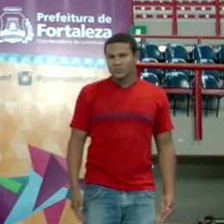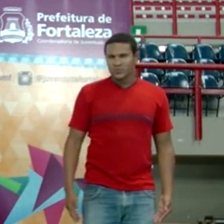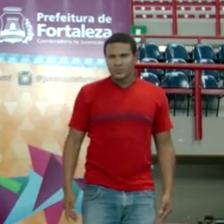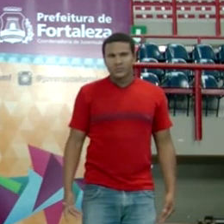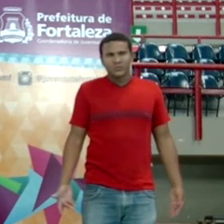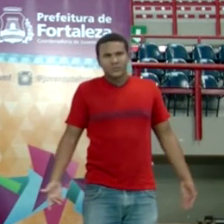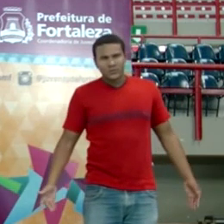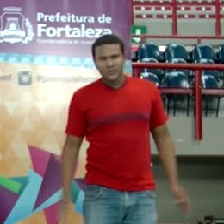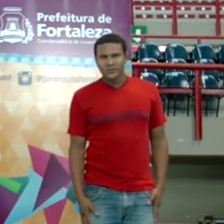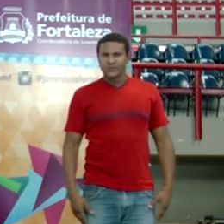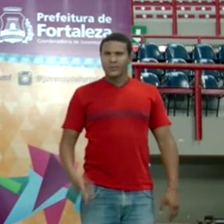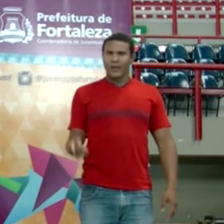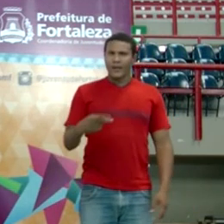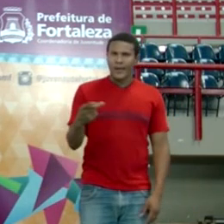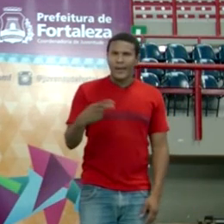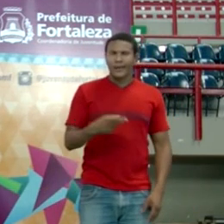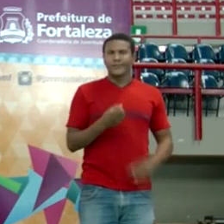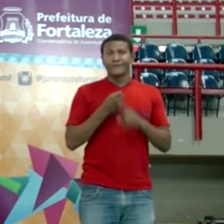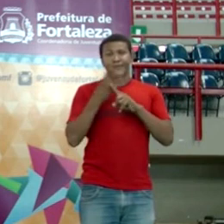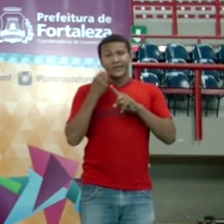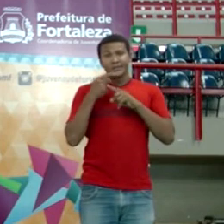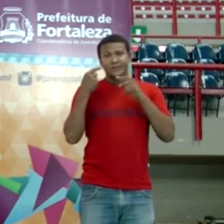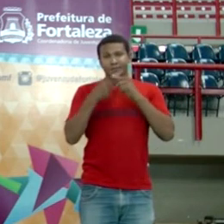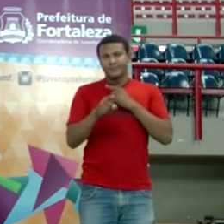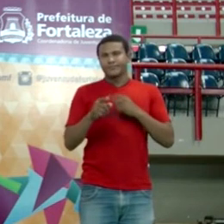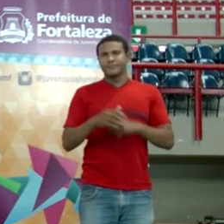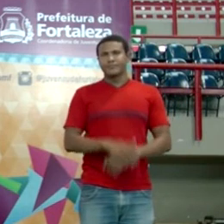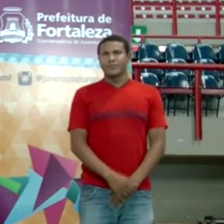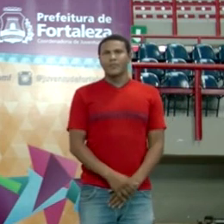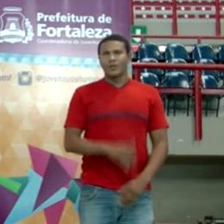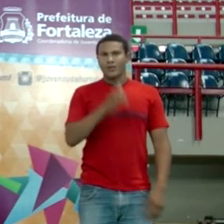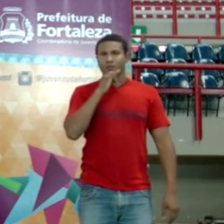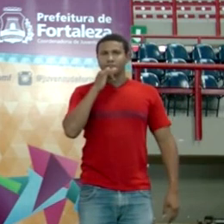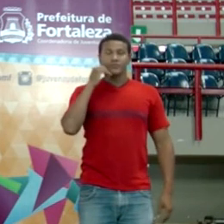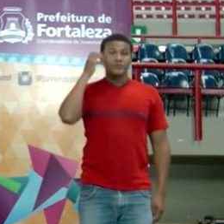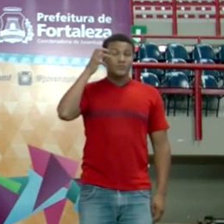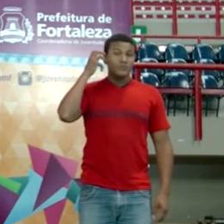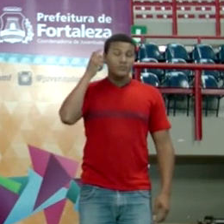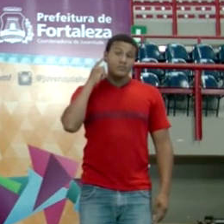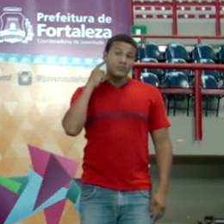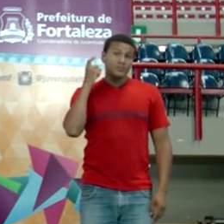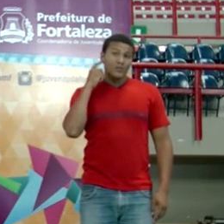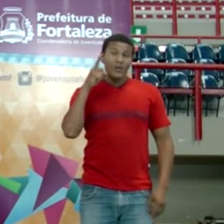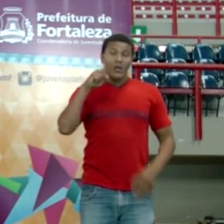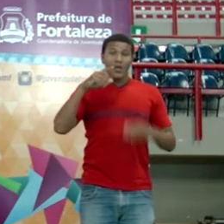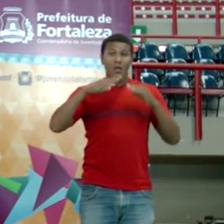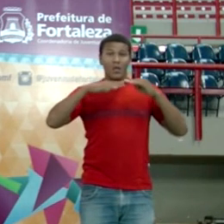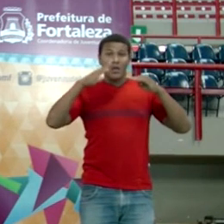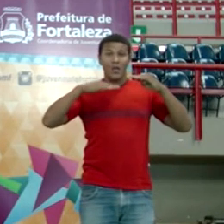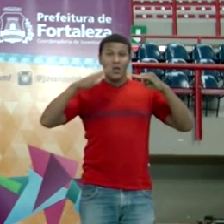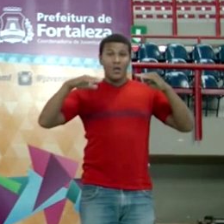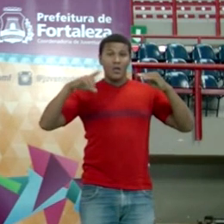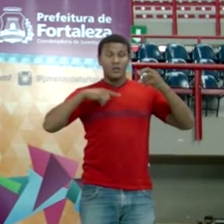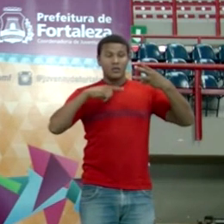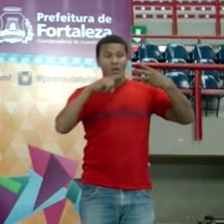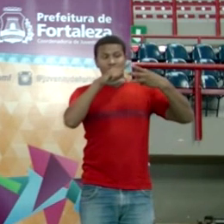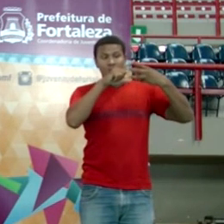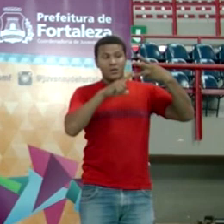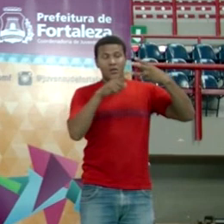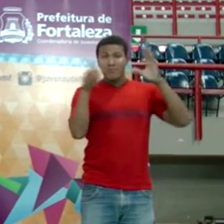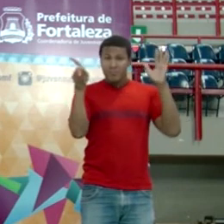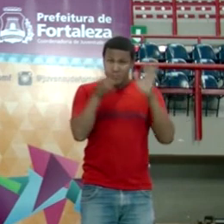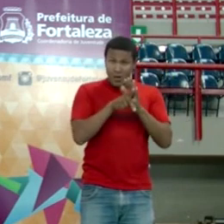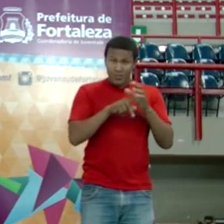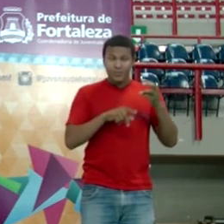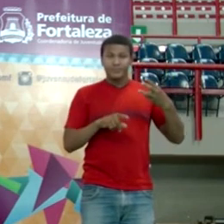Gente, está errado fisicamente. O som, ele é uma onda que possui 3 qualidades